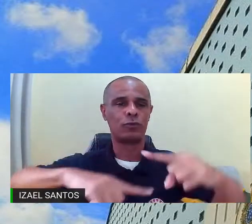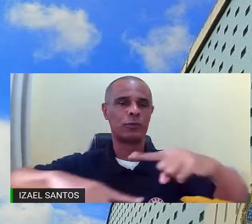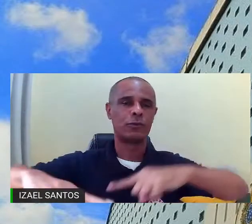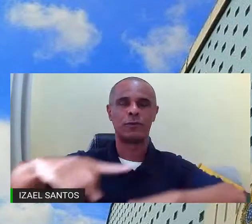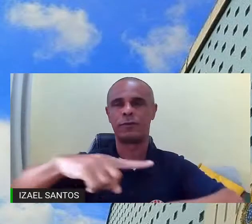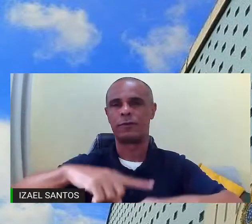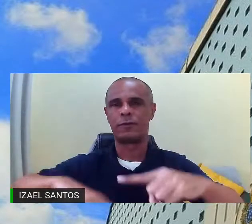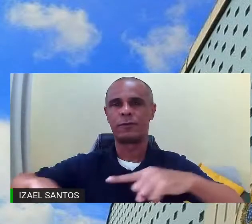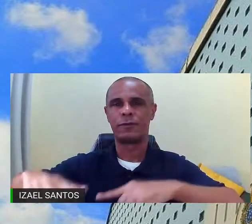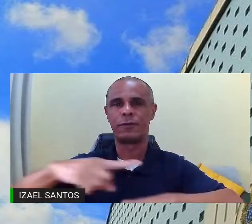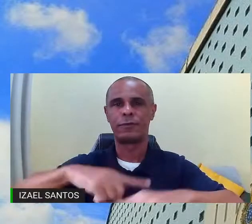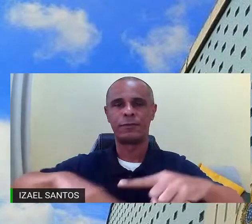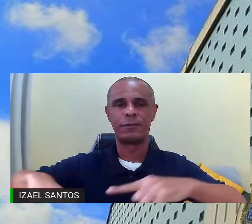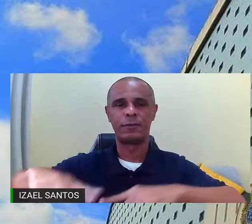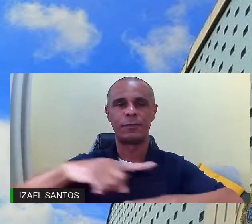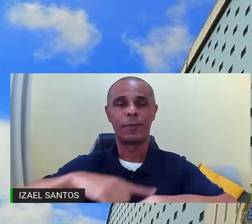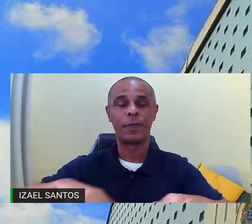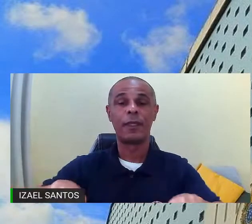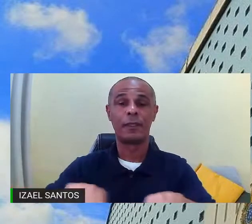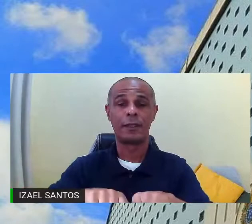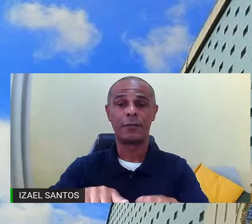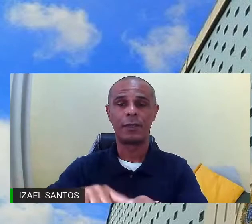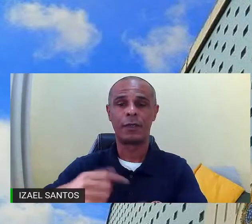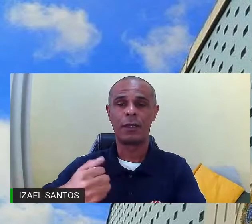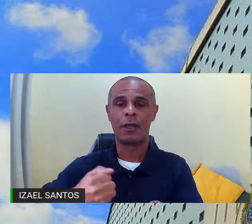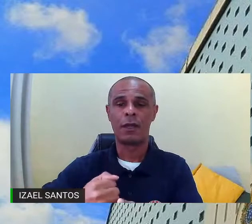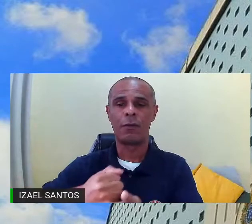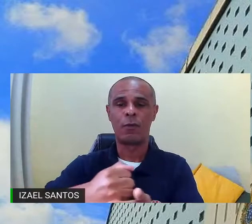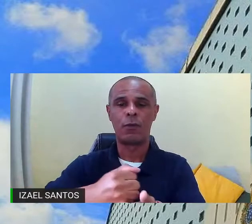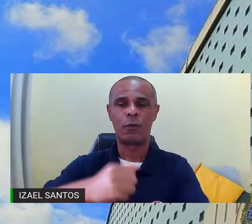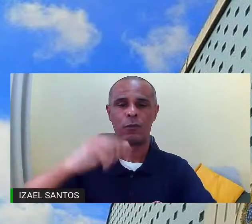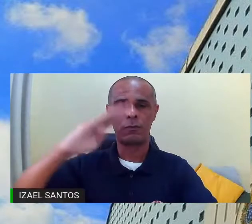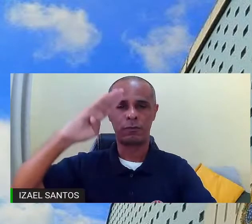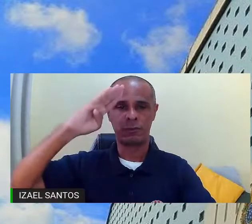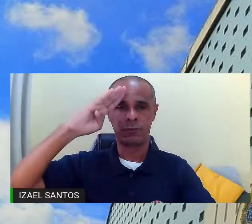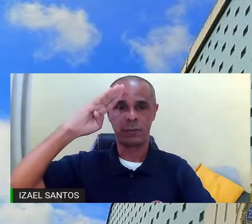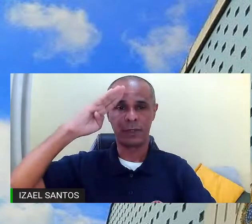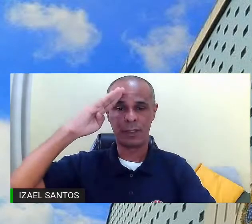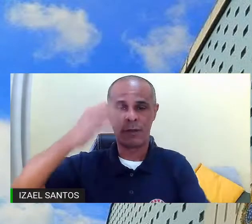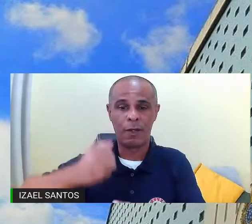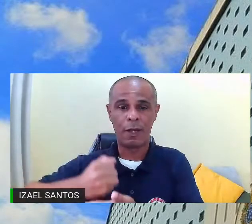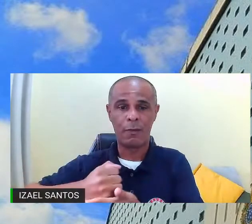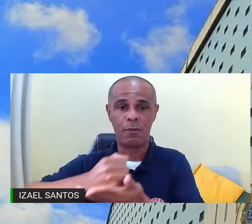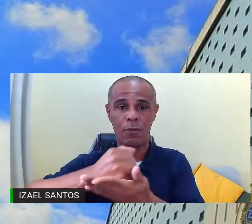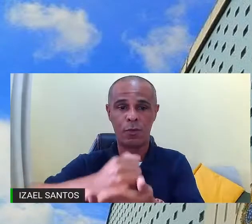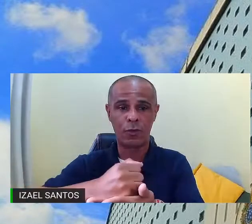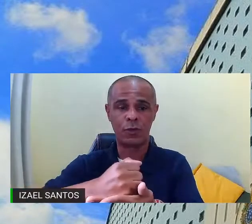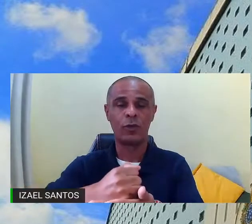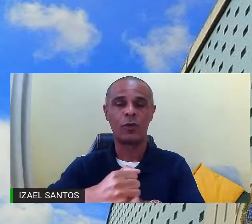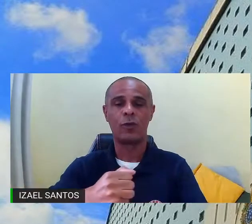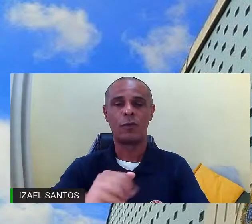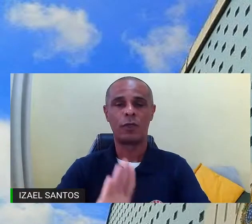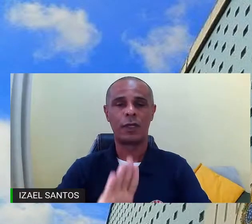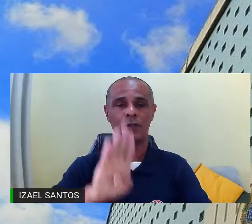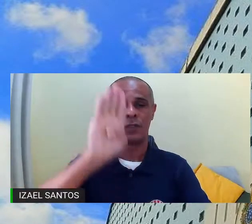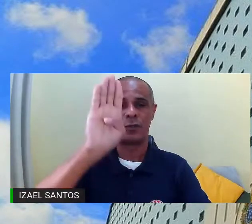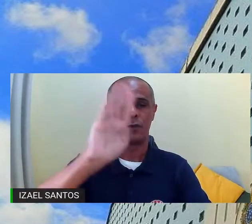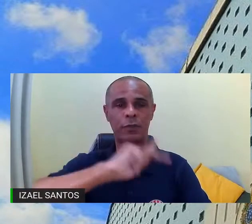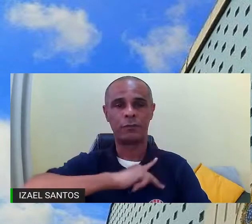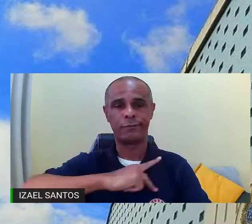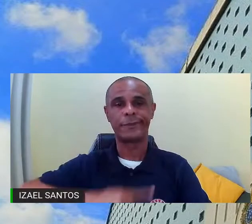também o claro apoio militar à candidatura e ao grosseiro perfil autoritário do